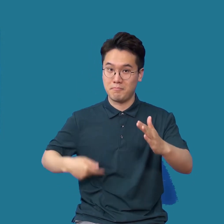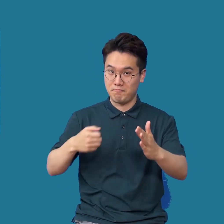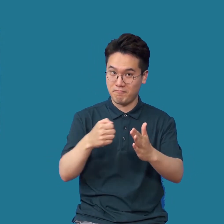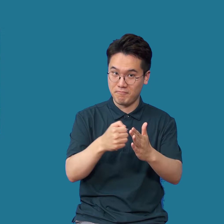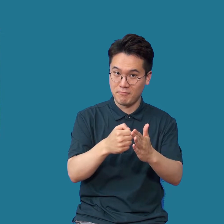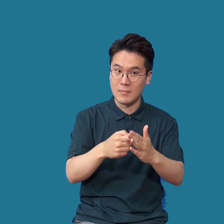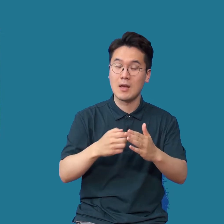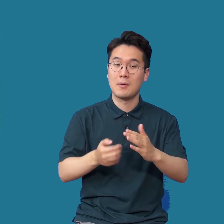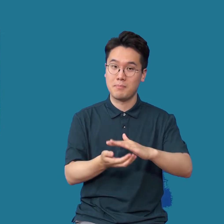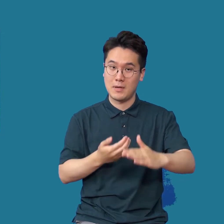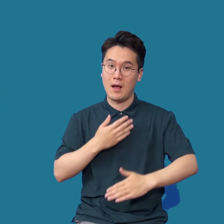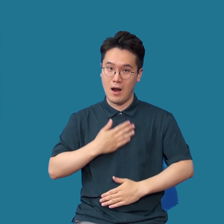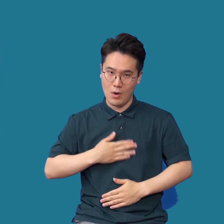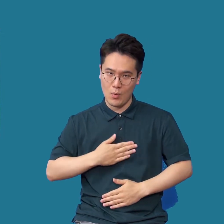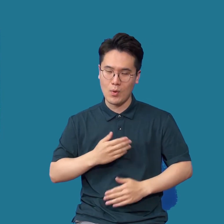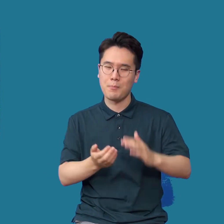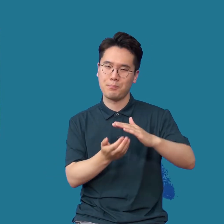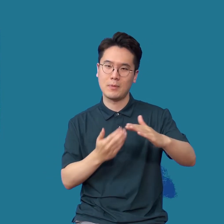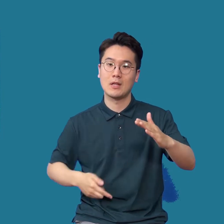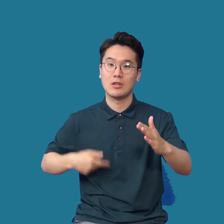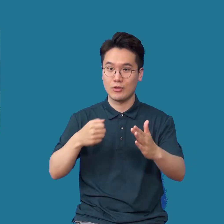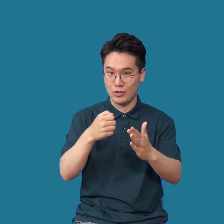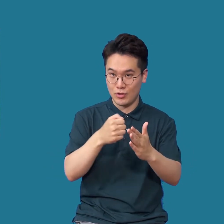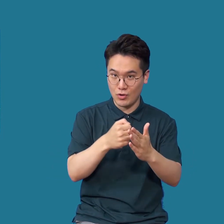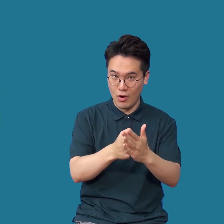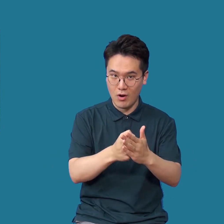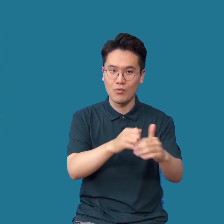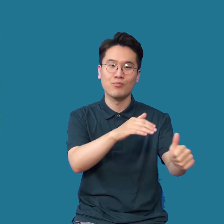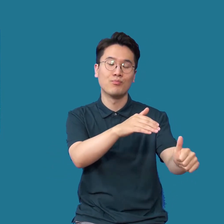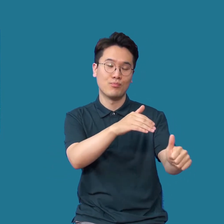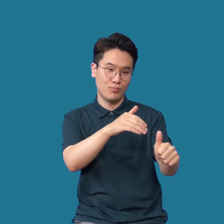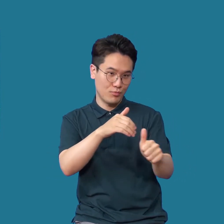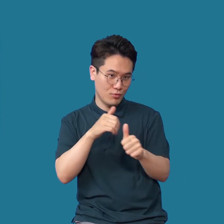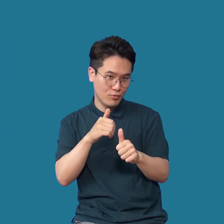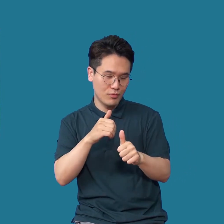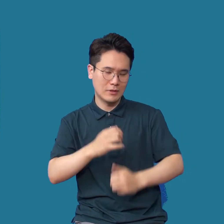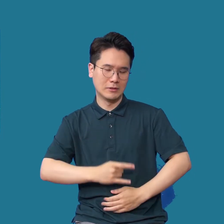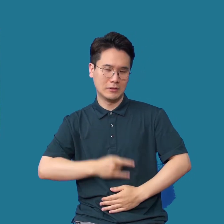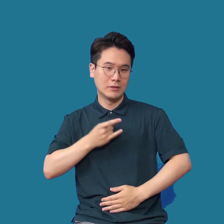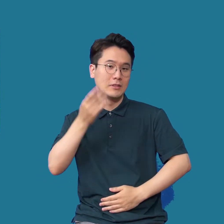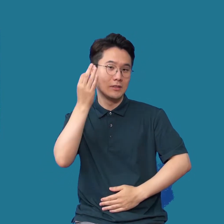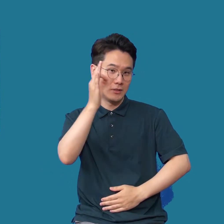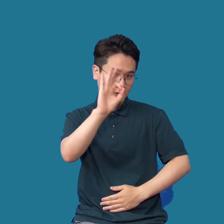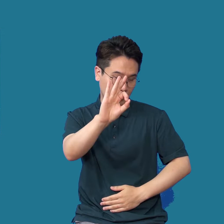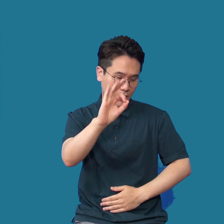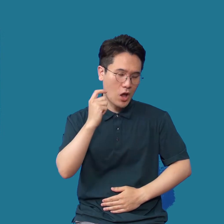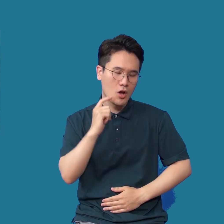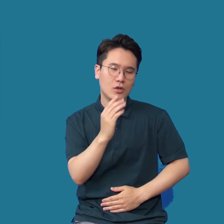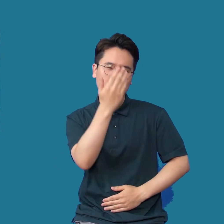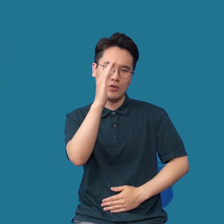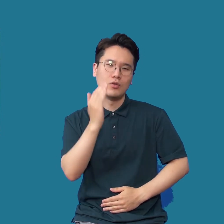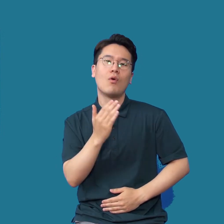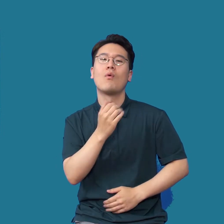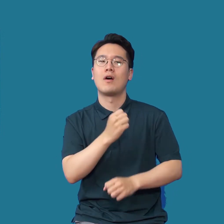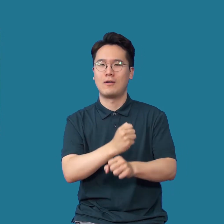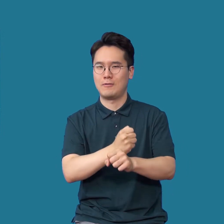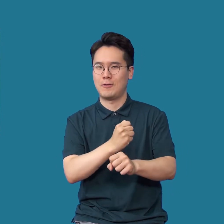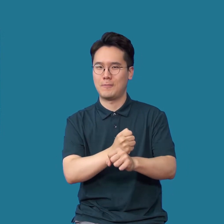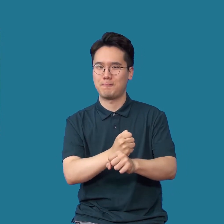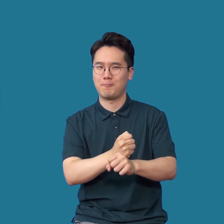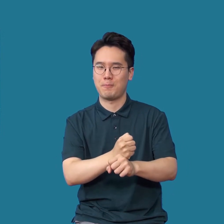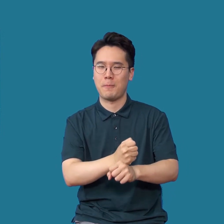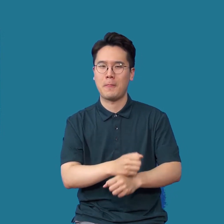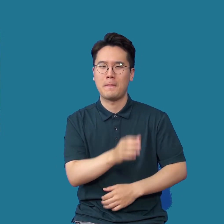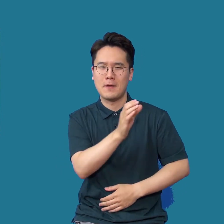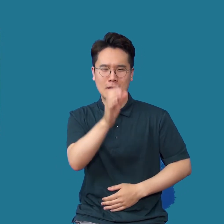Predestination, Calling, Justification, Glorification. 신학생들이 열심히